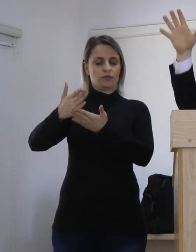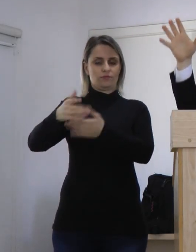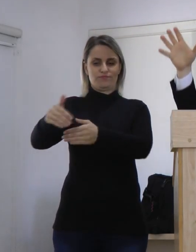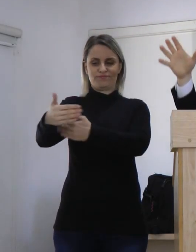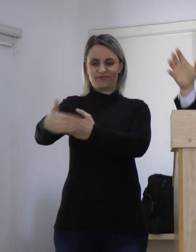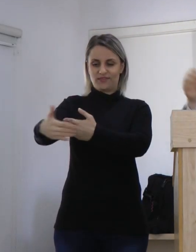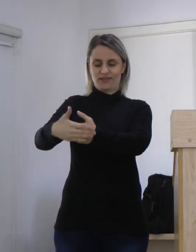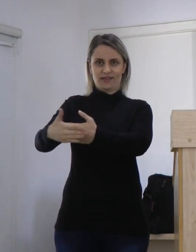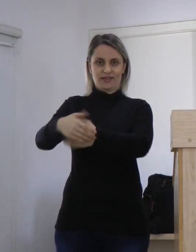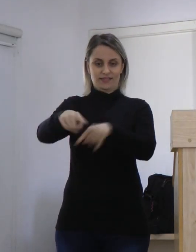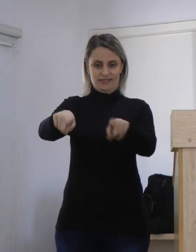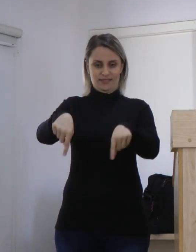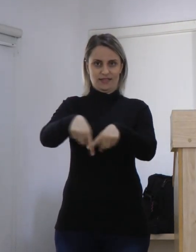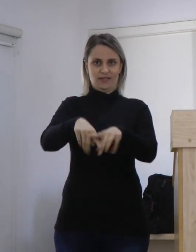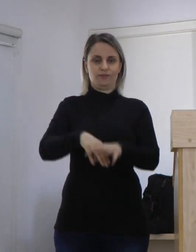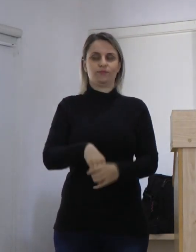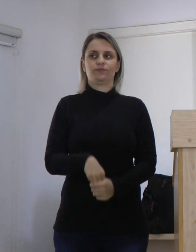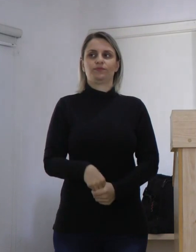apagaram as luzes.